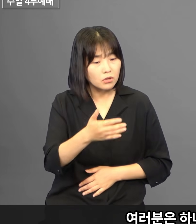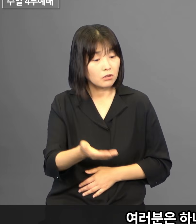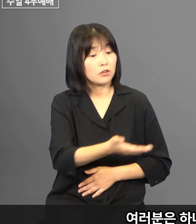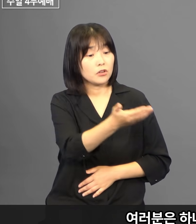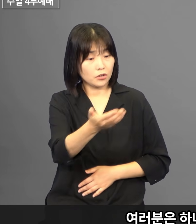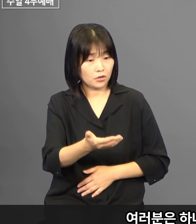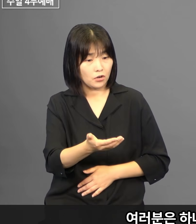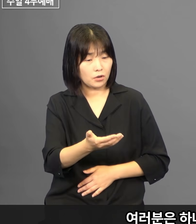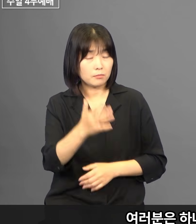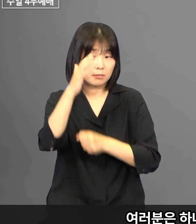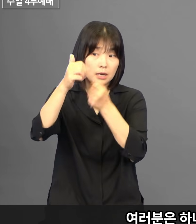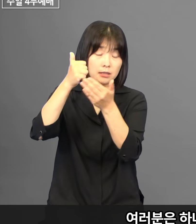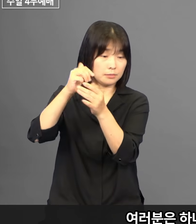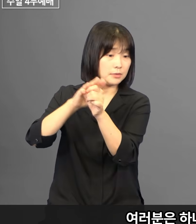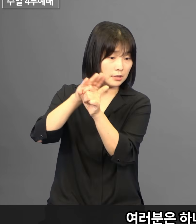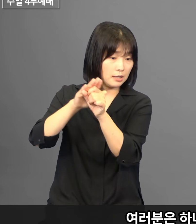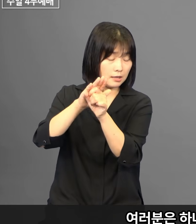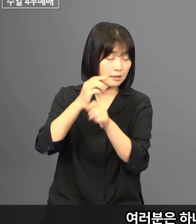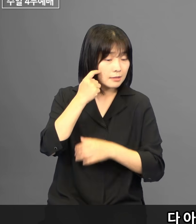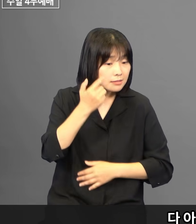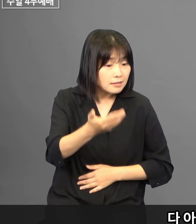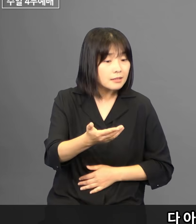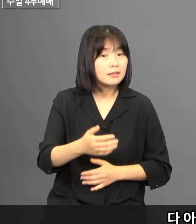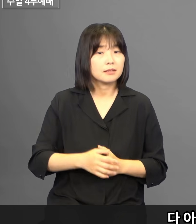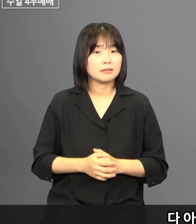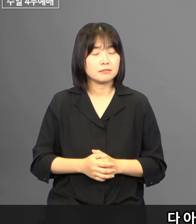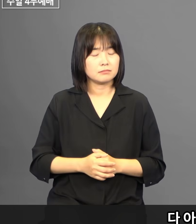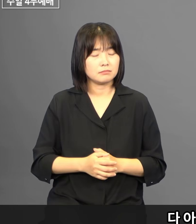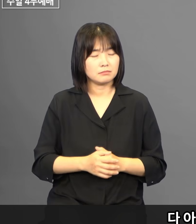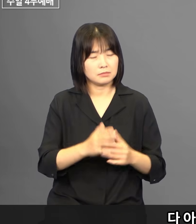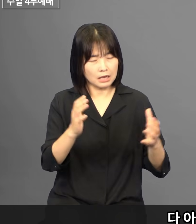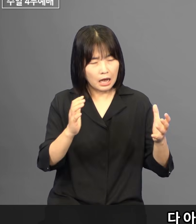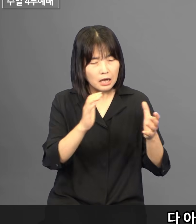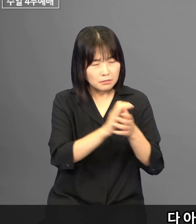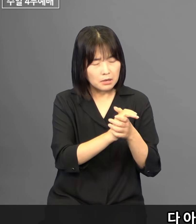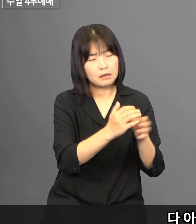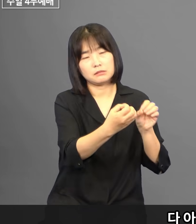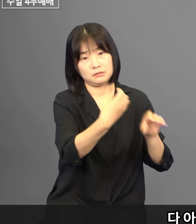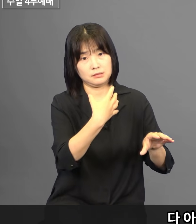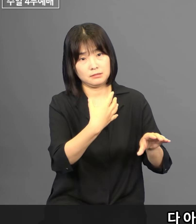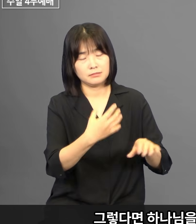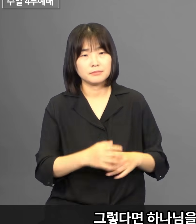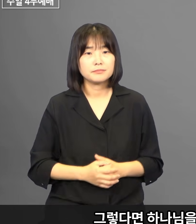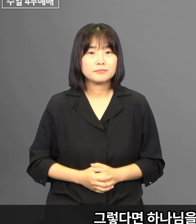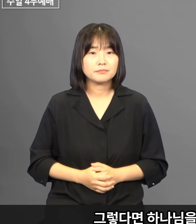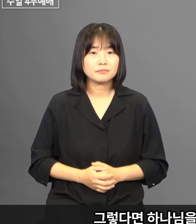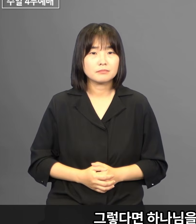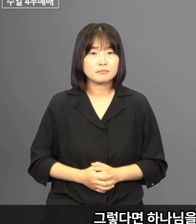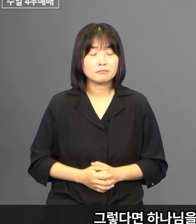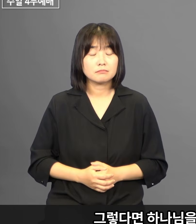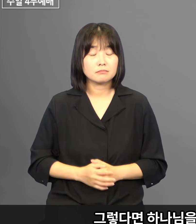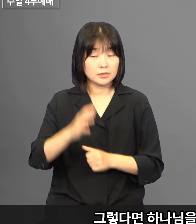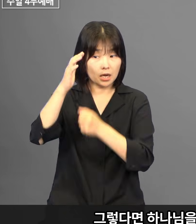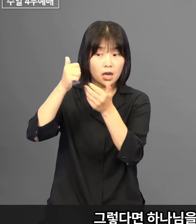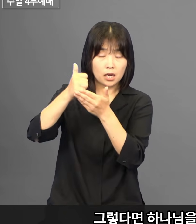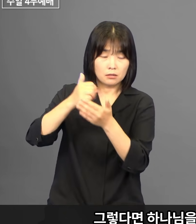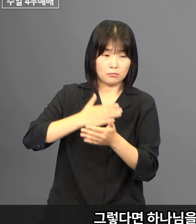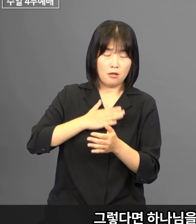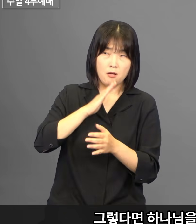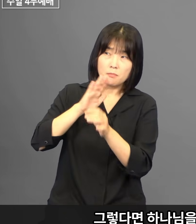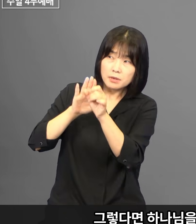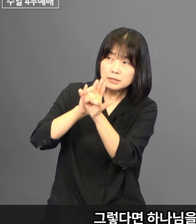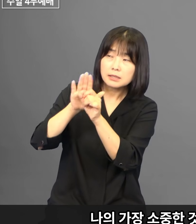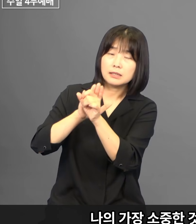여러분은 하나님을 사랑하십니까? 다 아멘 그랬습니다. 그렇다면 하나님을 내가 정말